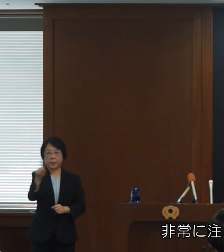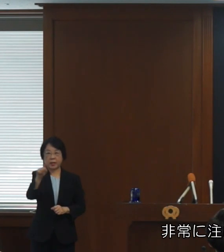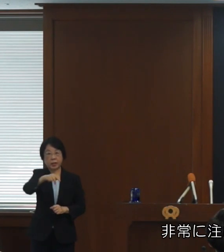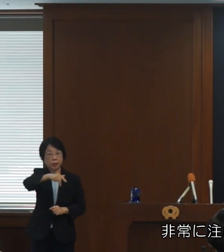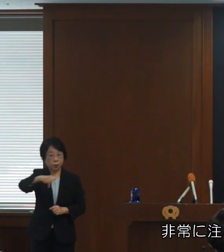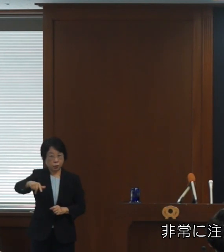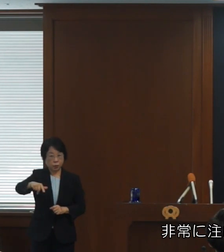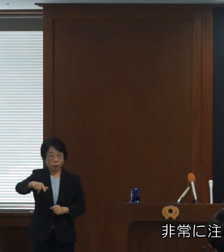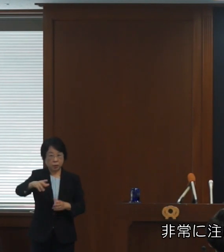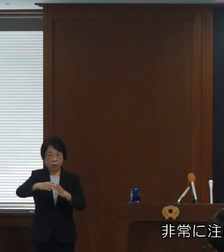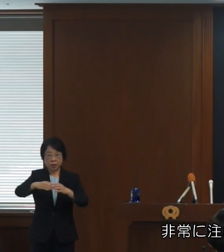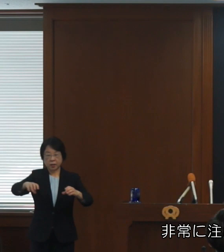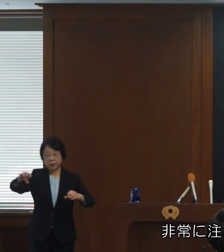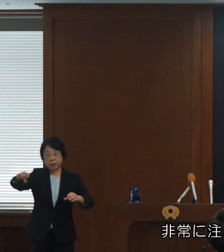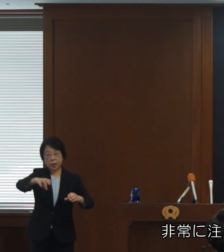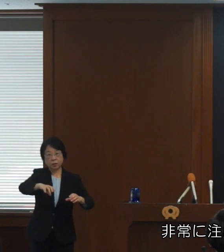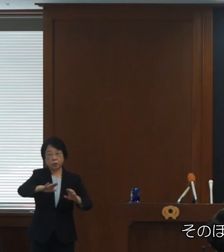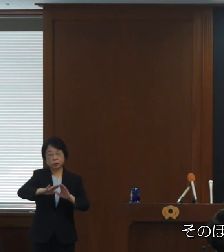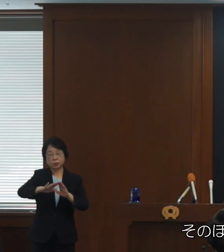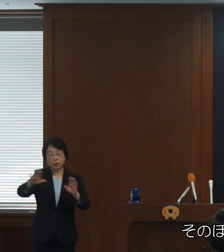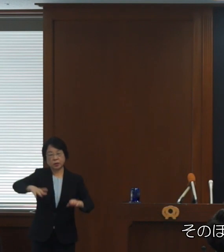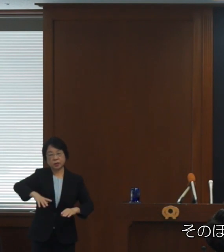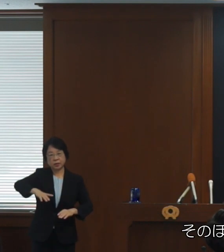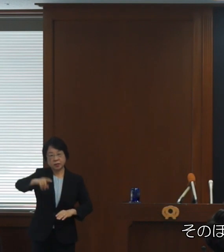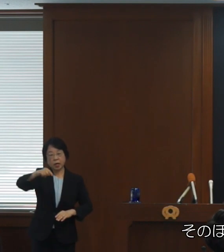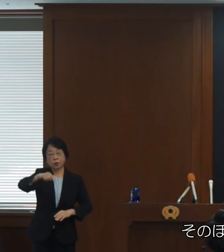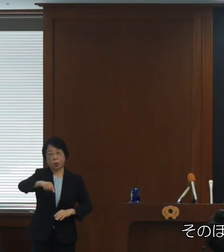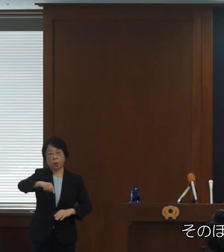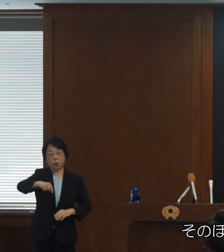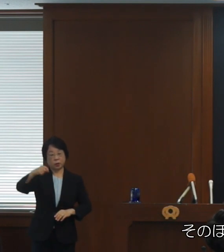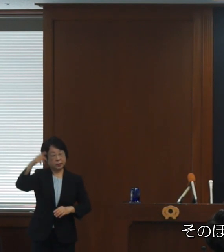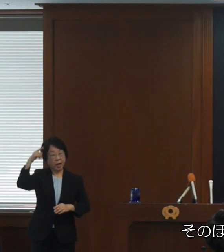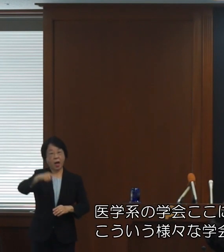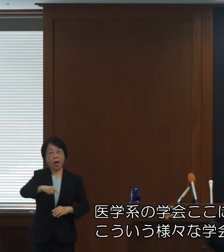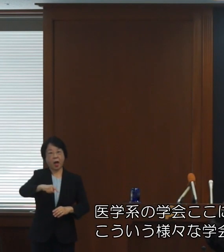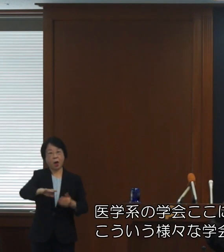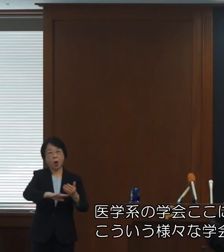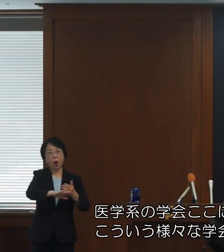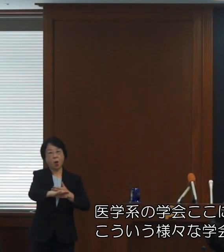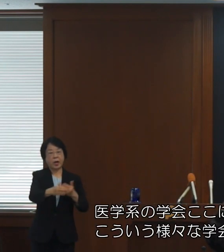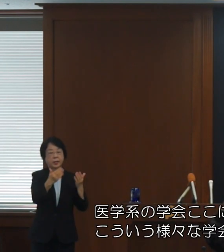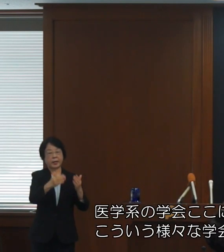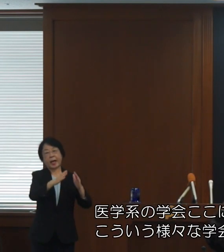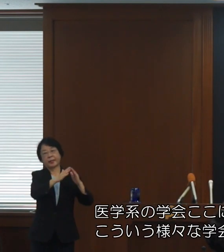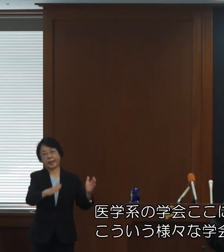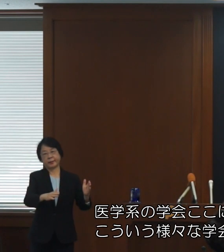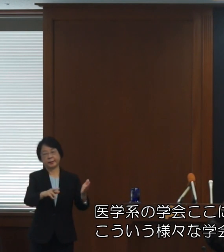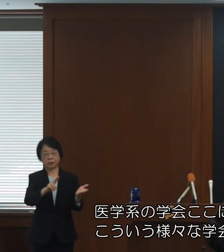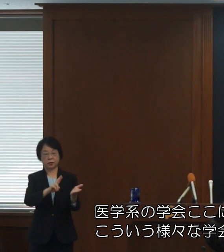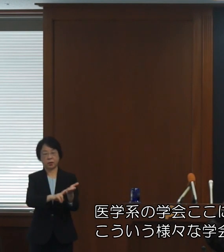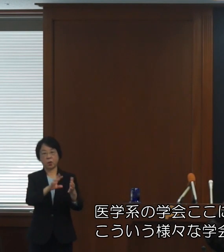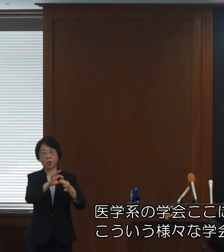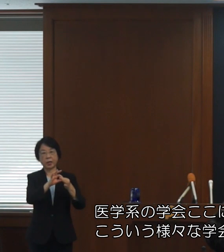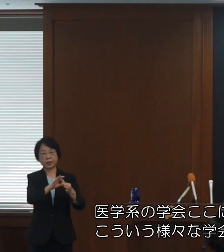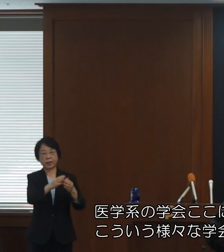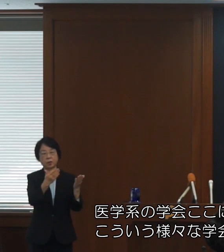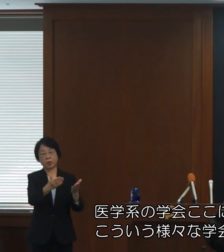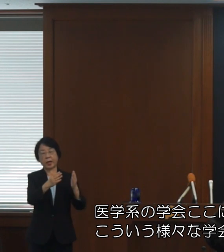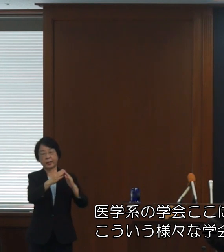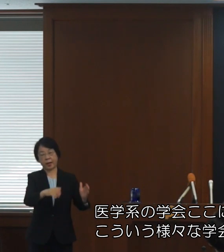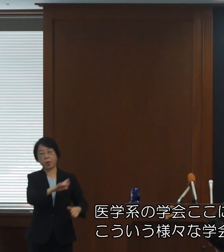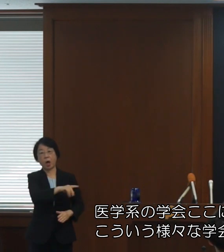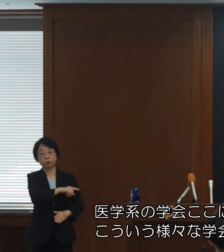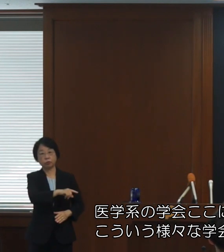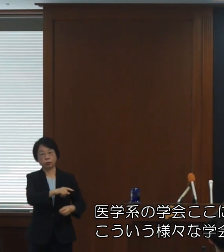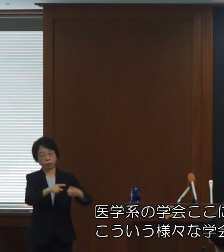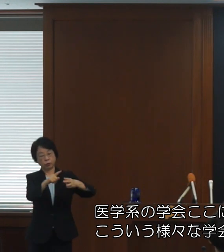非常に注目を集めていますその他学会ですね医学系の学会ここに2つ並んで